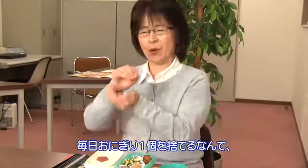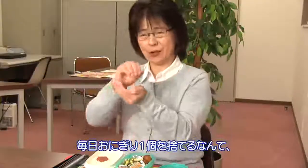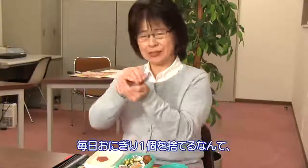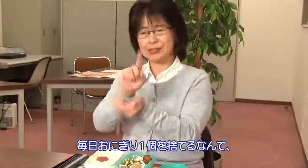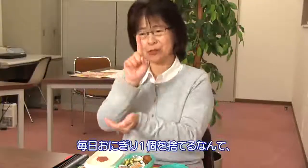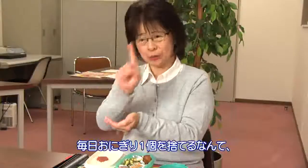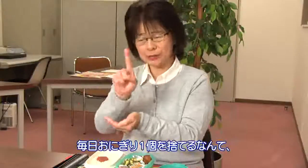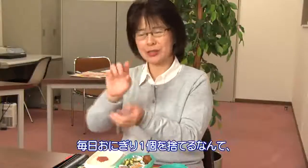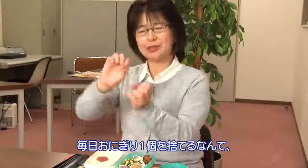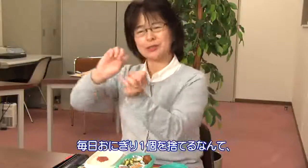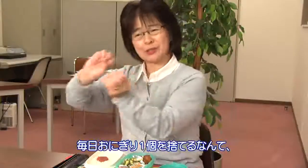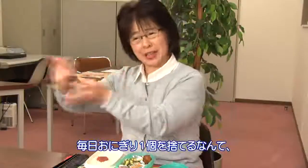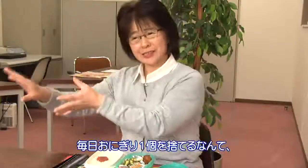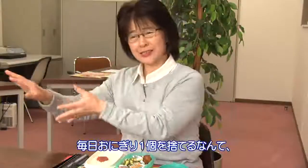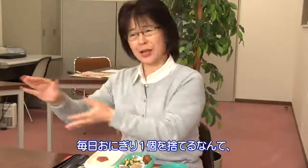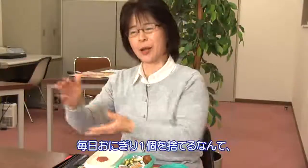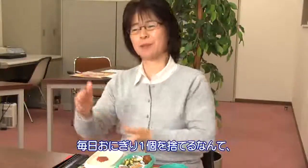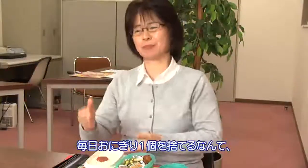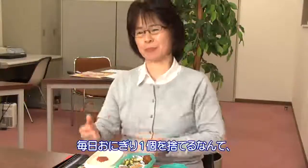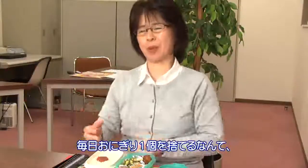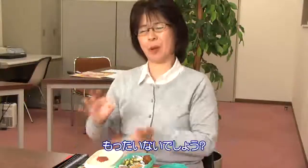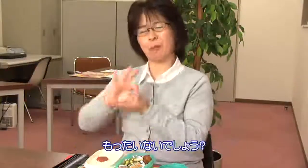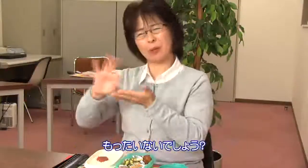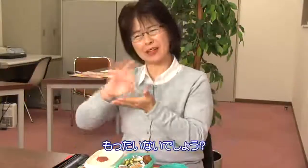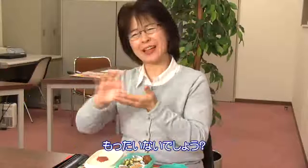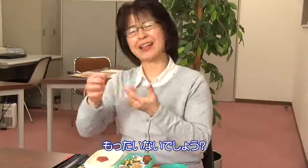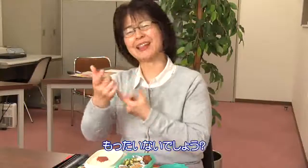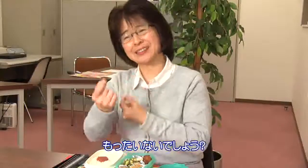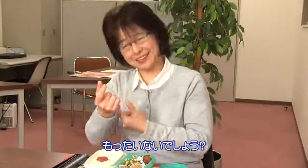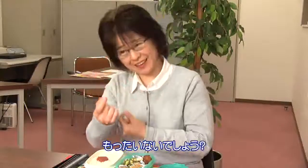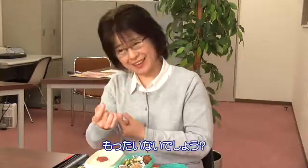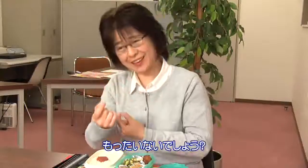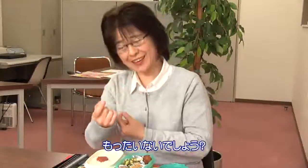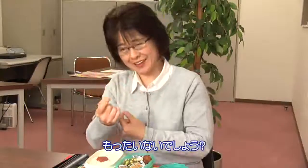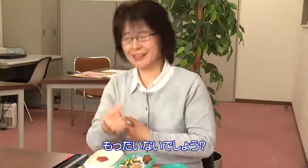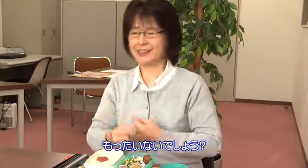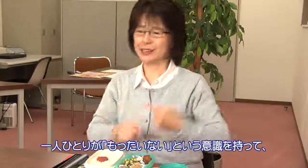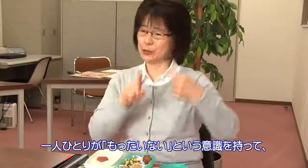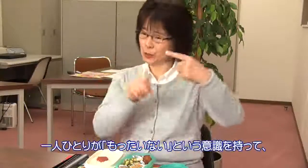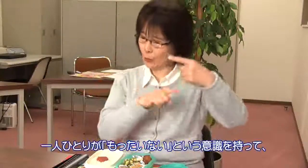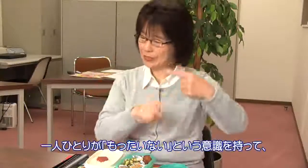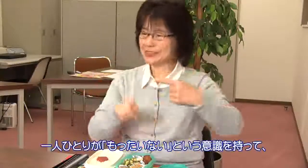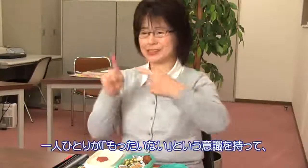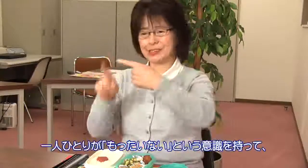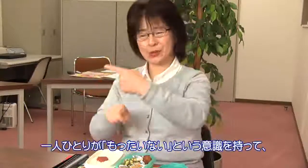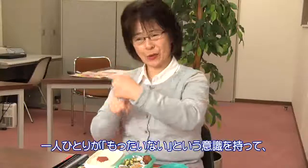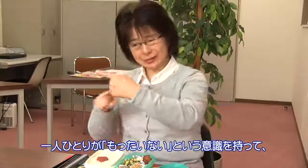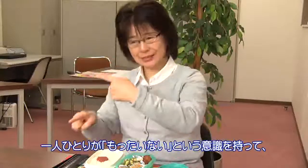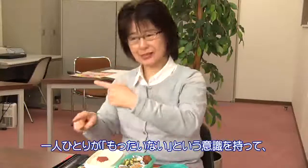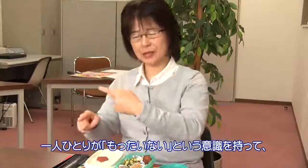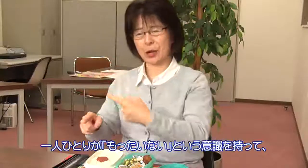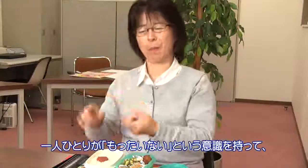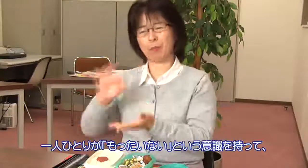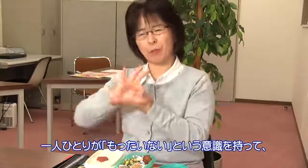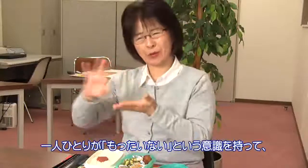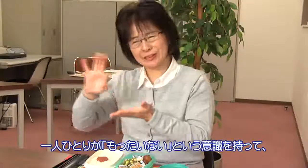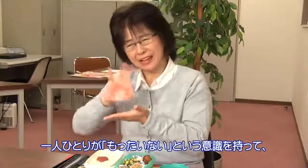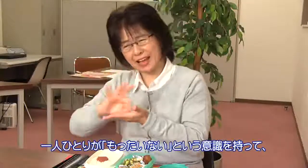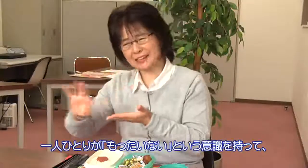毎日おにい1個を捨てるなんてもったいないでしょ一人一人がもったい